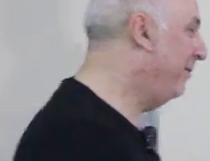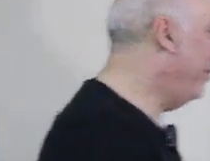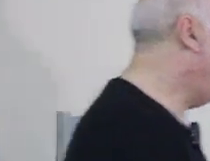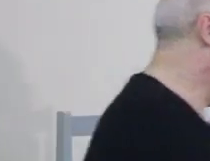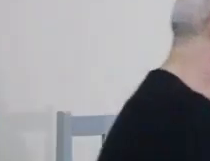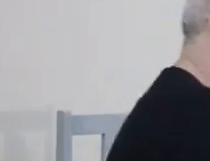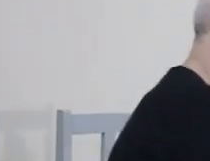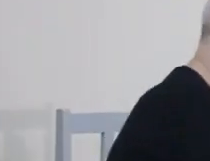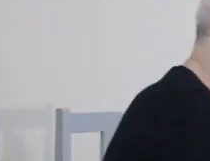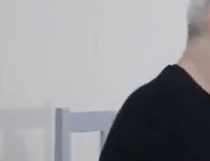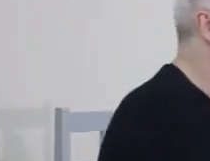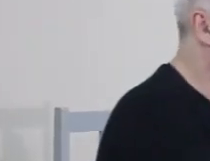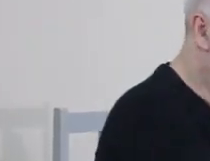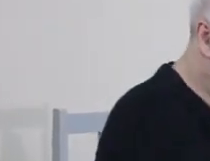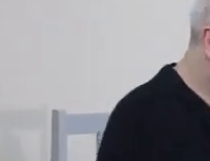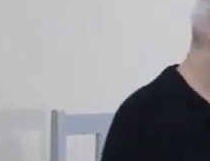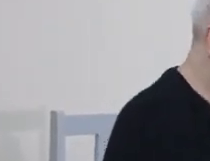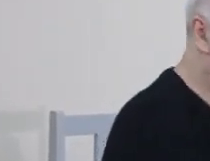Duca.